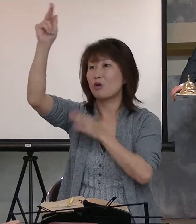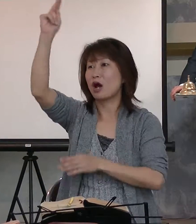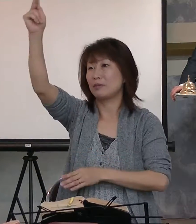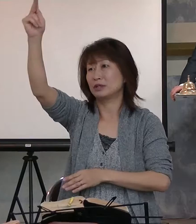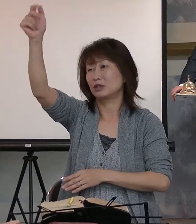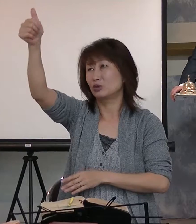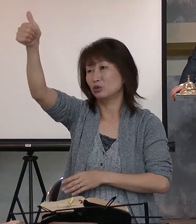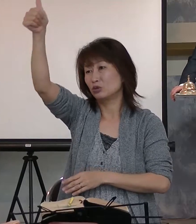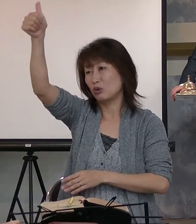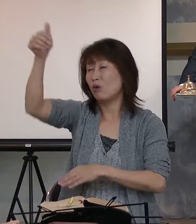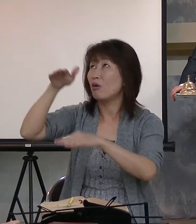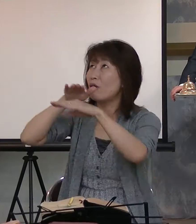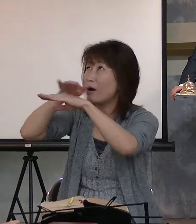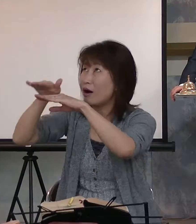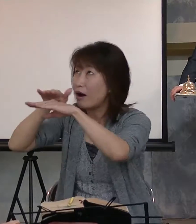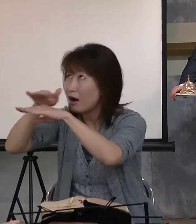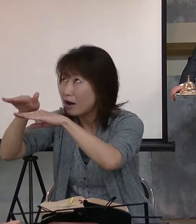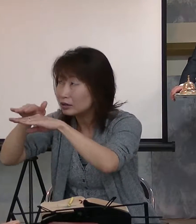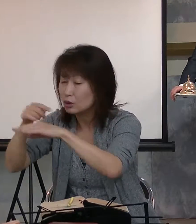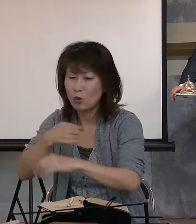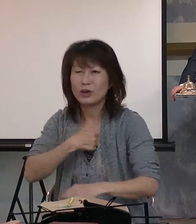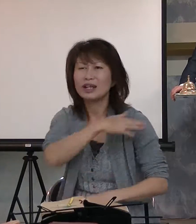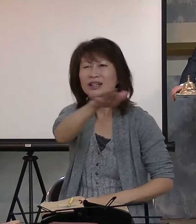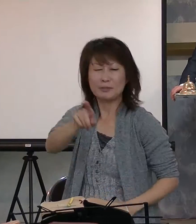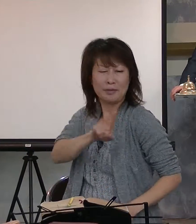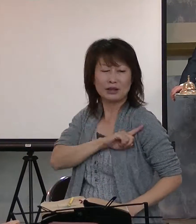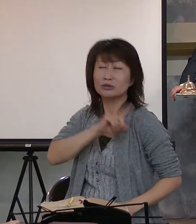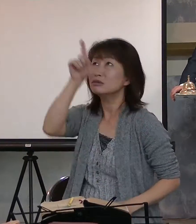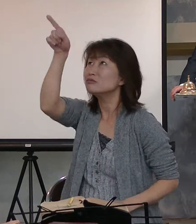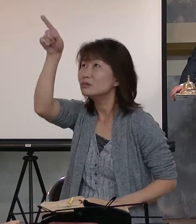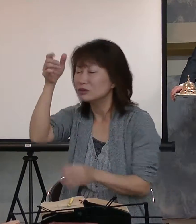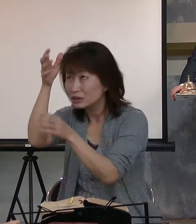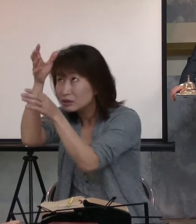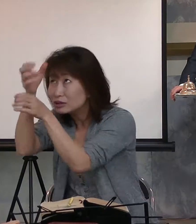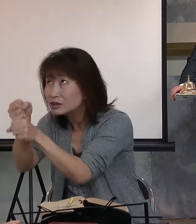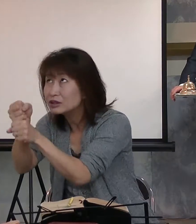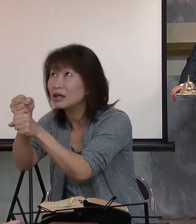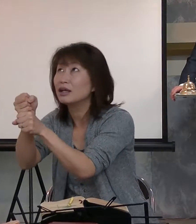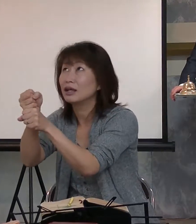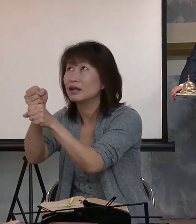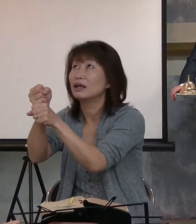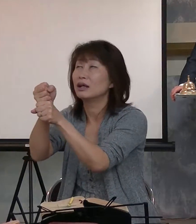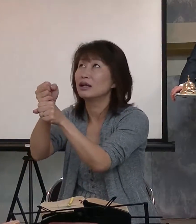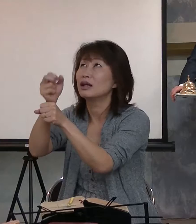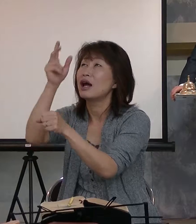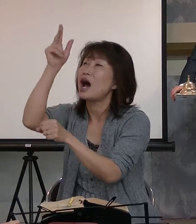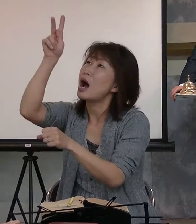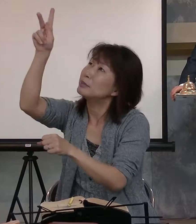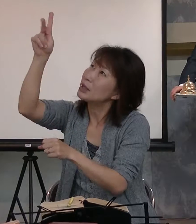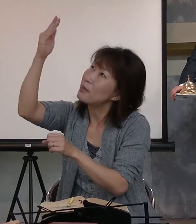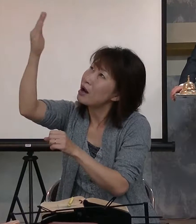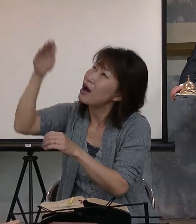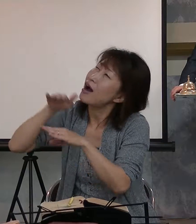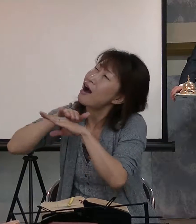る神をまず我々は信じ、その神を愛する。